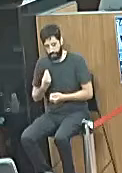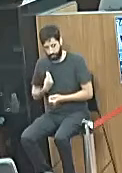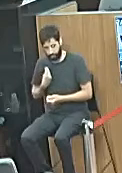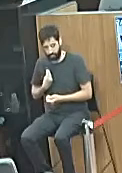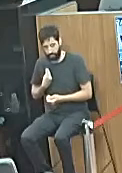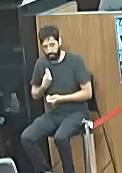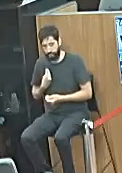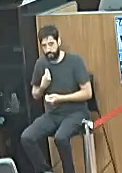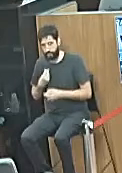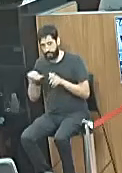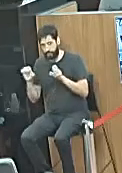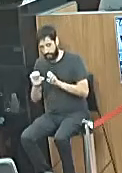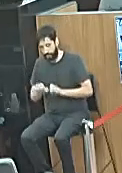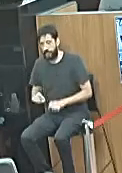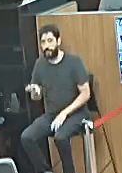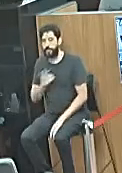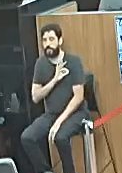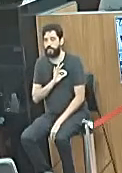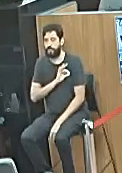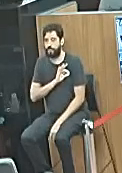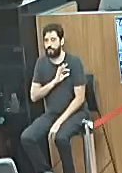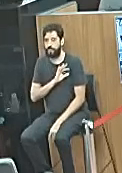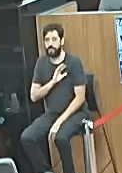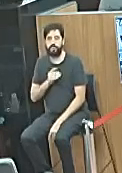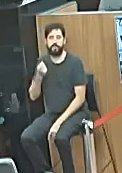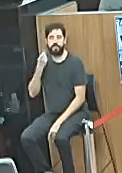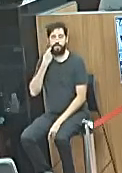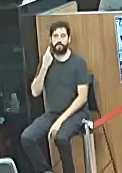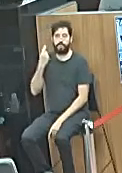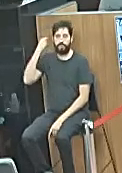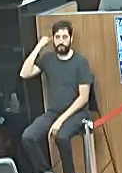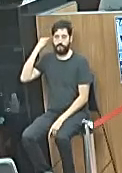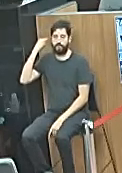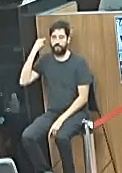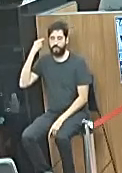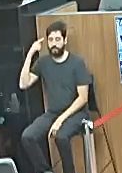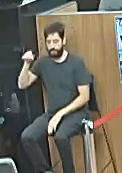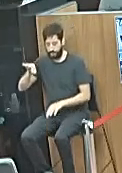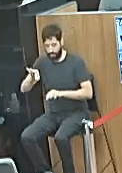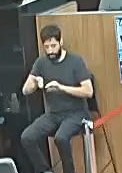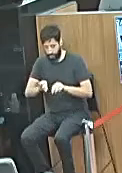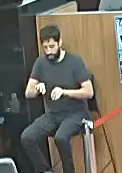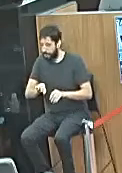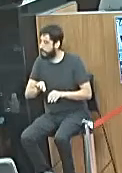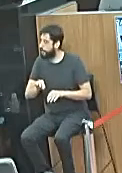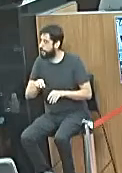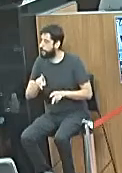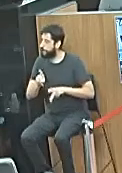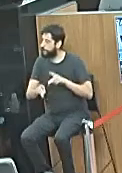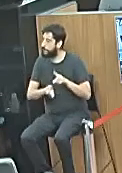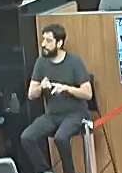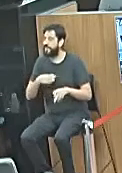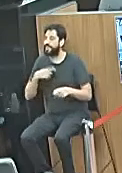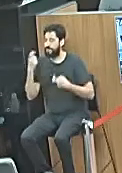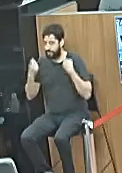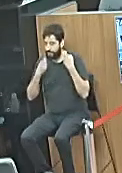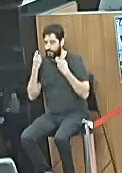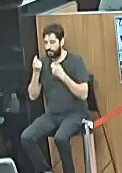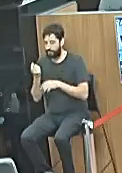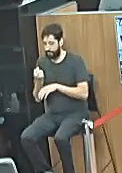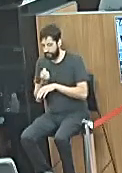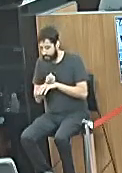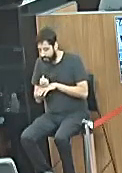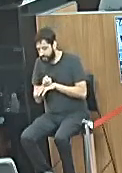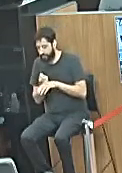infraestrutura das polícias na última sexta-feira que os órgãos de segurança pública estão preocupados com o cenário financeiro